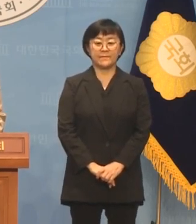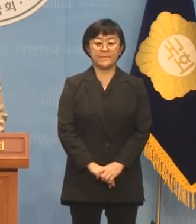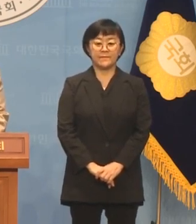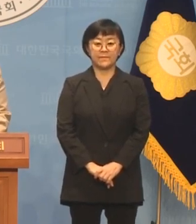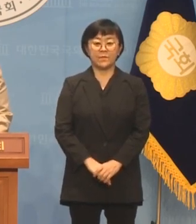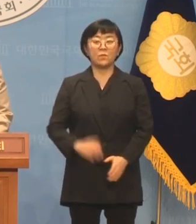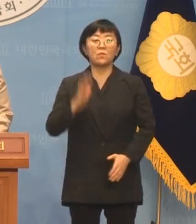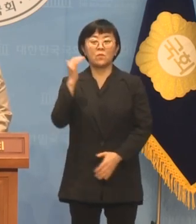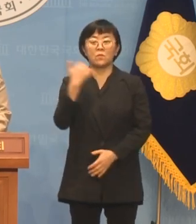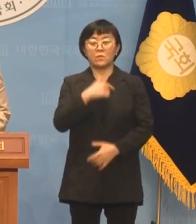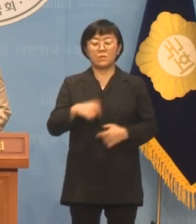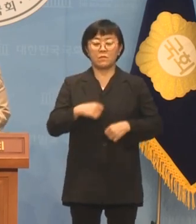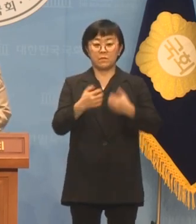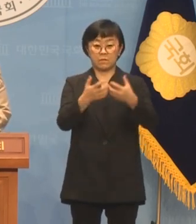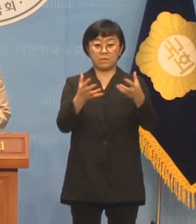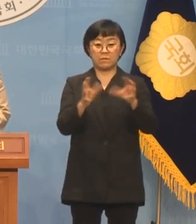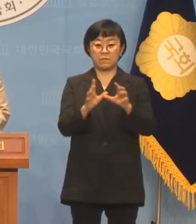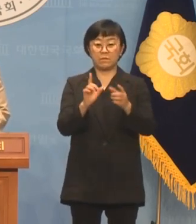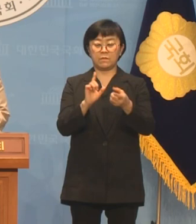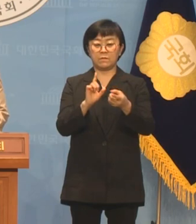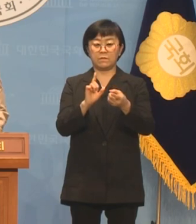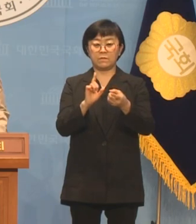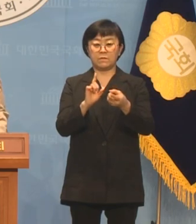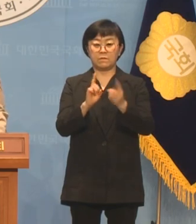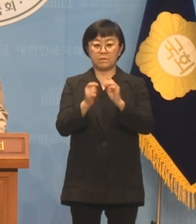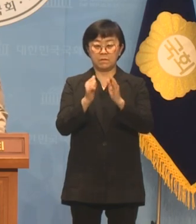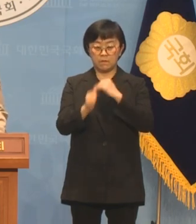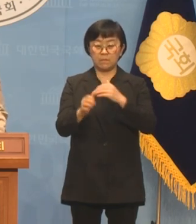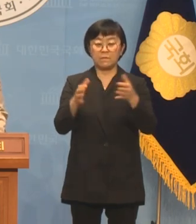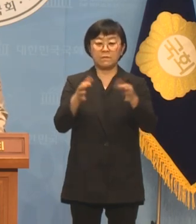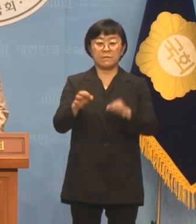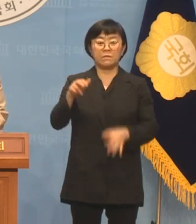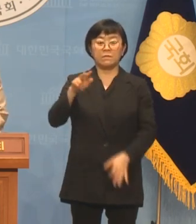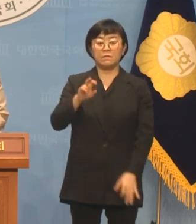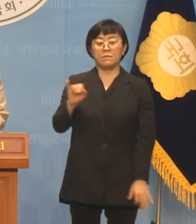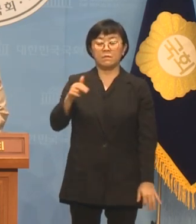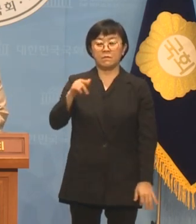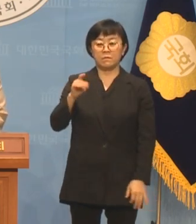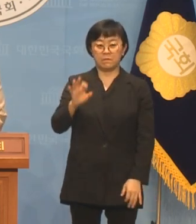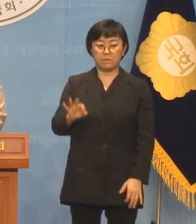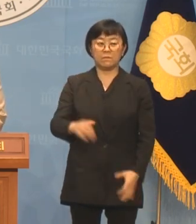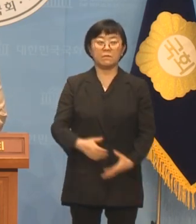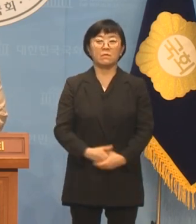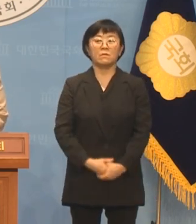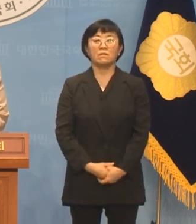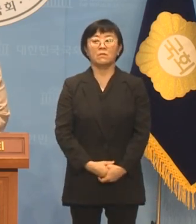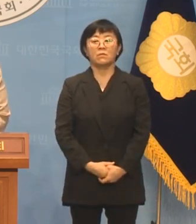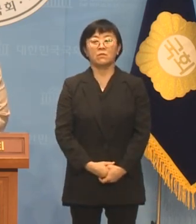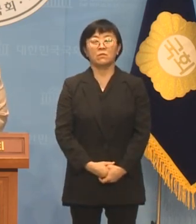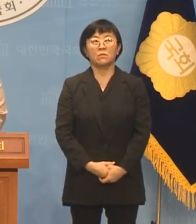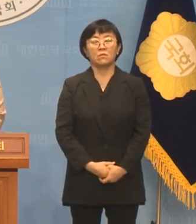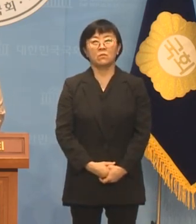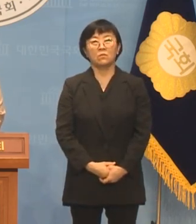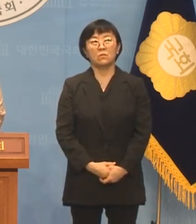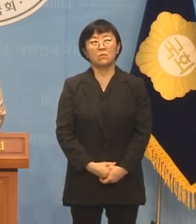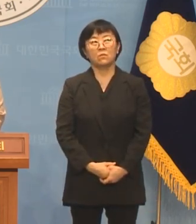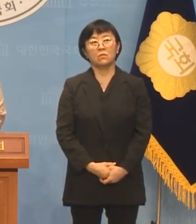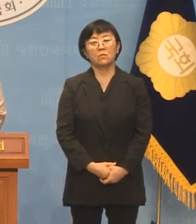네, 녹색정의당 대변인 김민정입니다. 브리핑 시작하겠습니다.